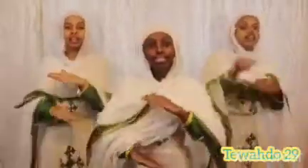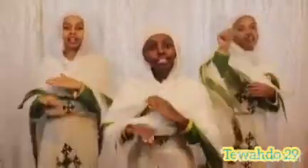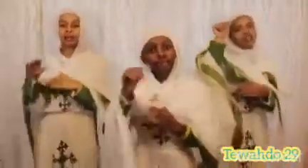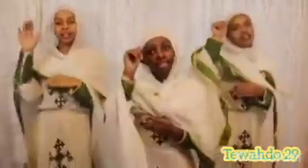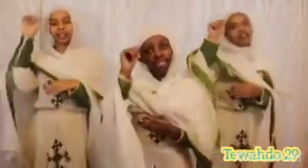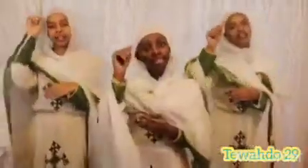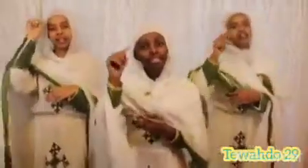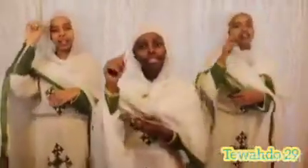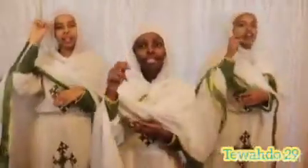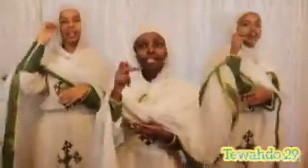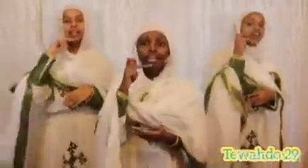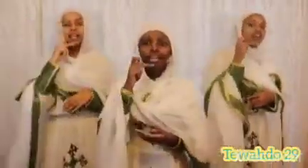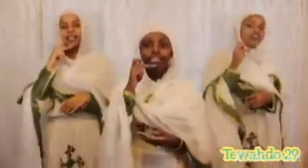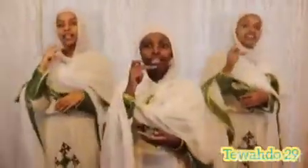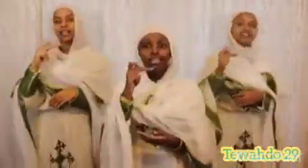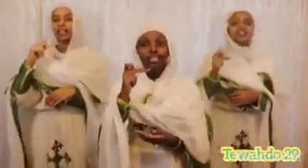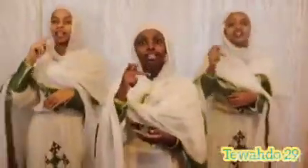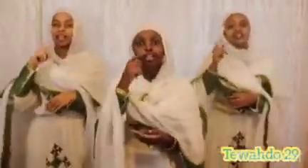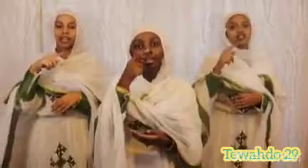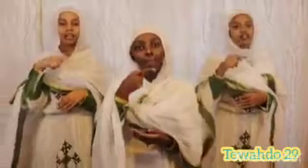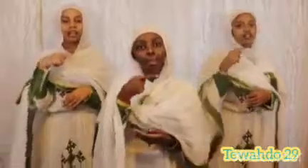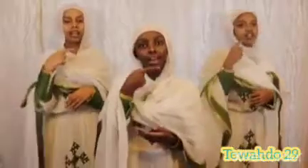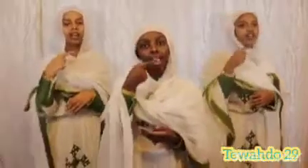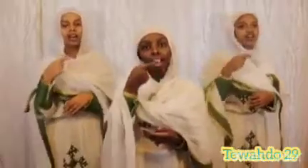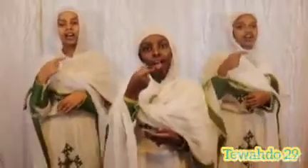ትወለድ ይወለድ ለድንግል ይብላ